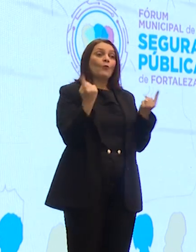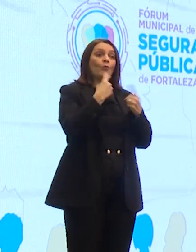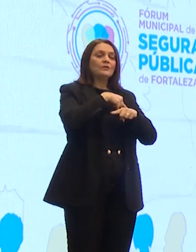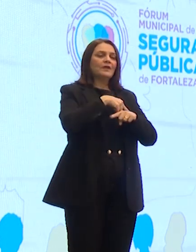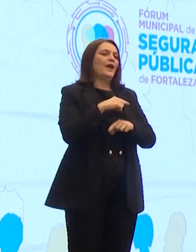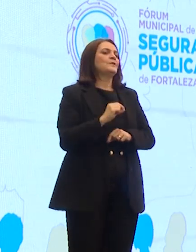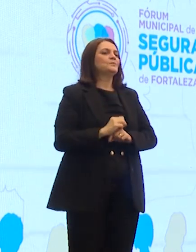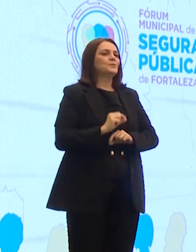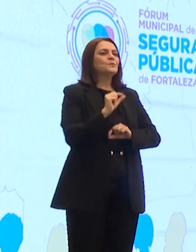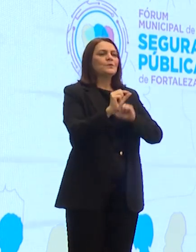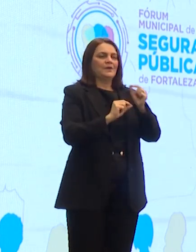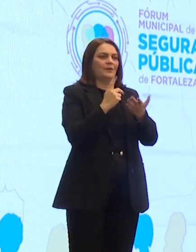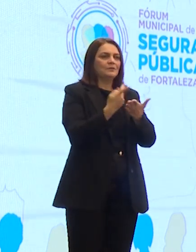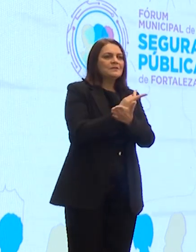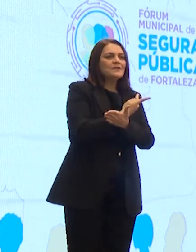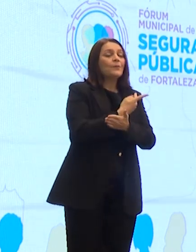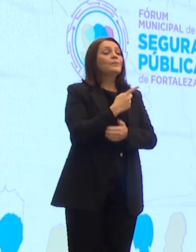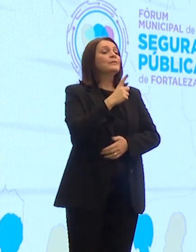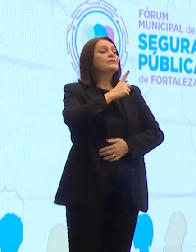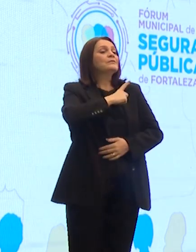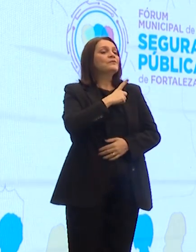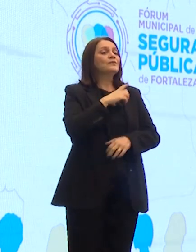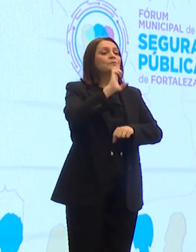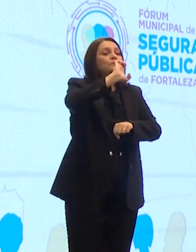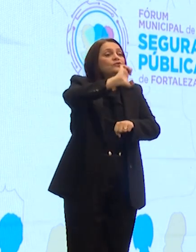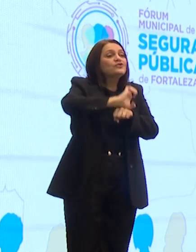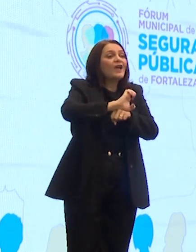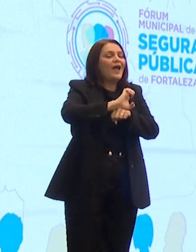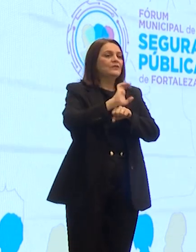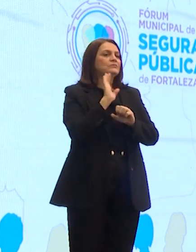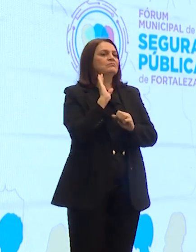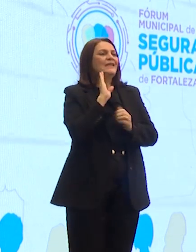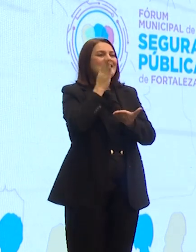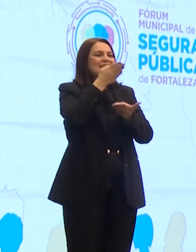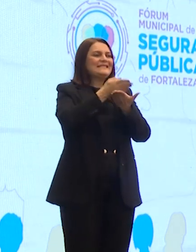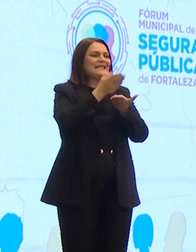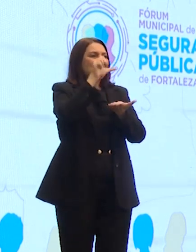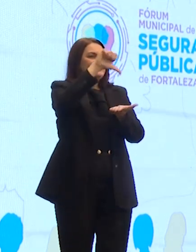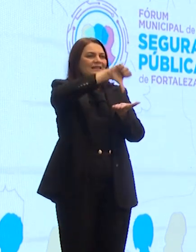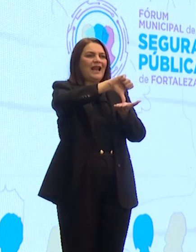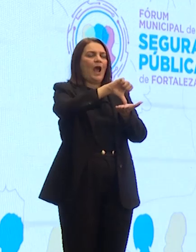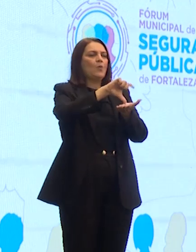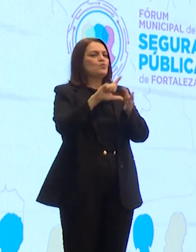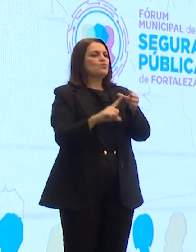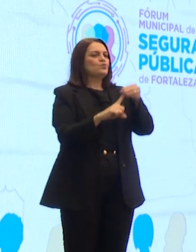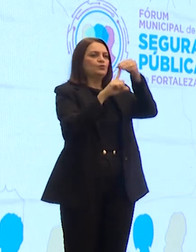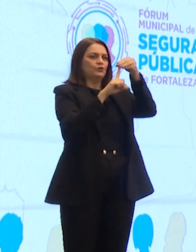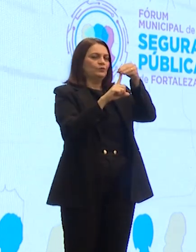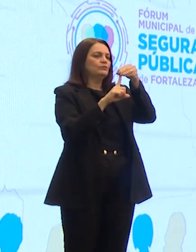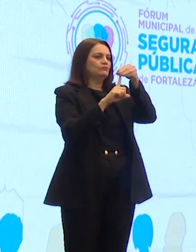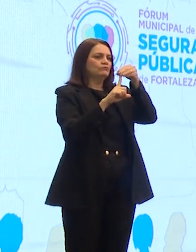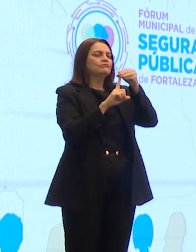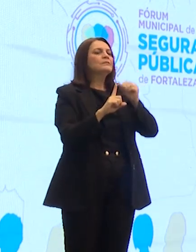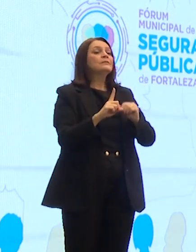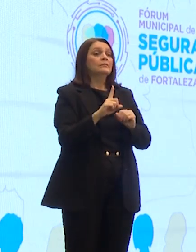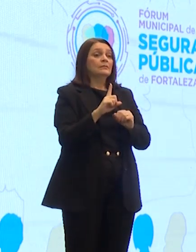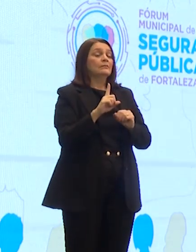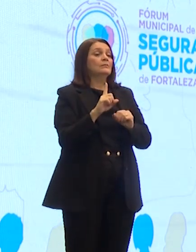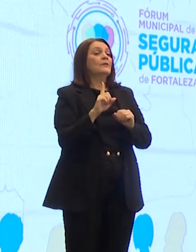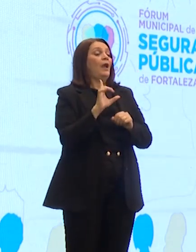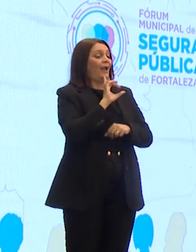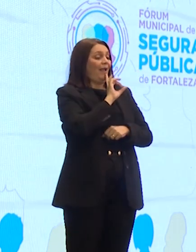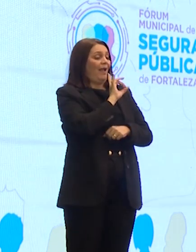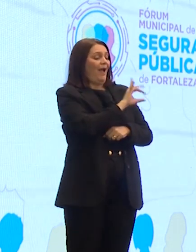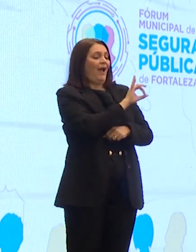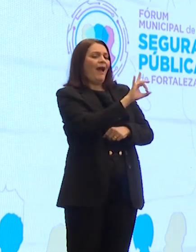é que nós tivemos um Estado central, um Estado unitário, em que as províncias